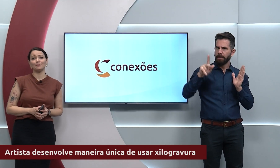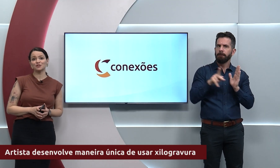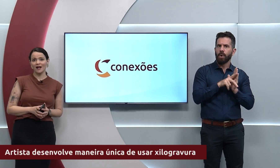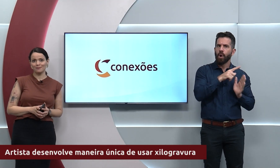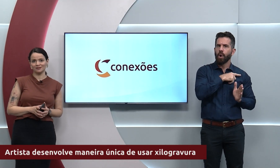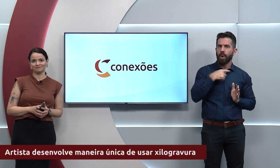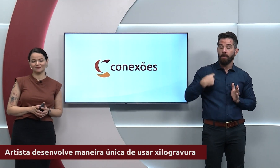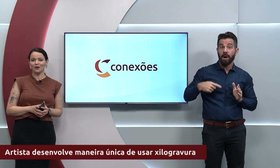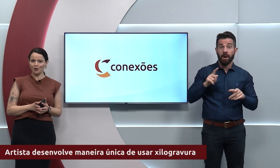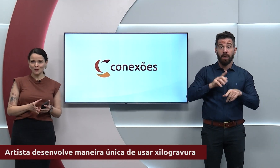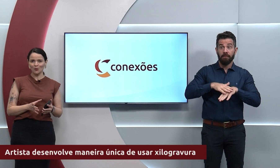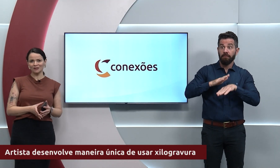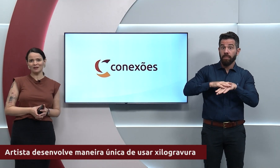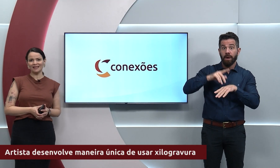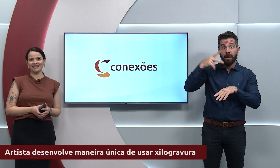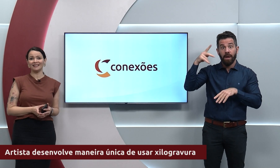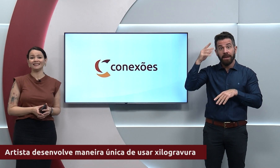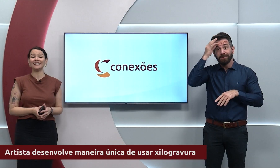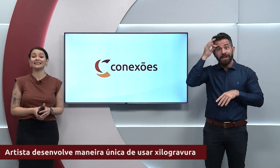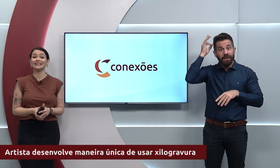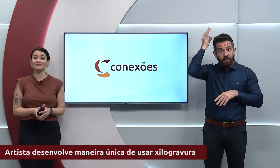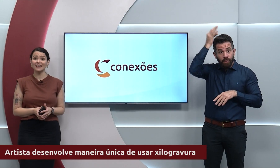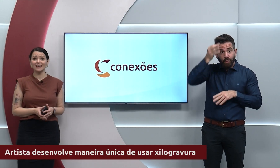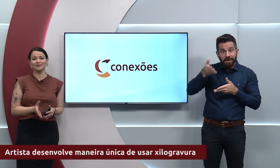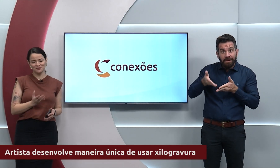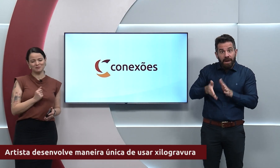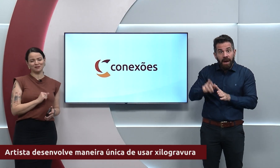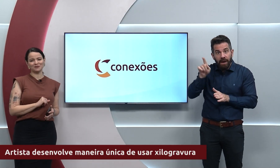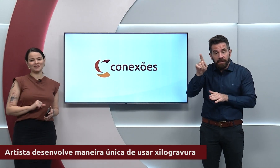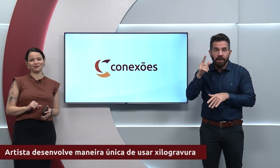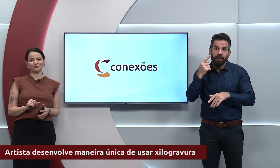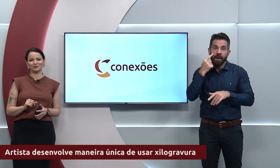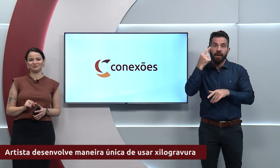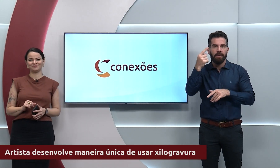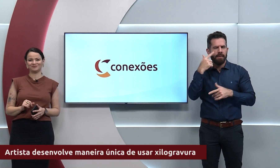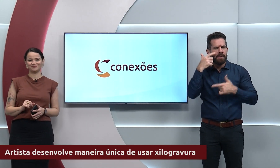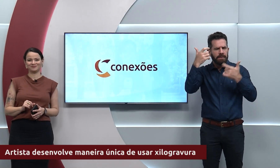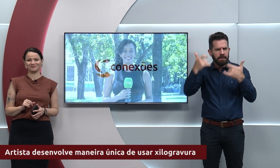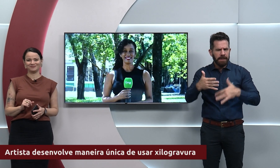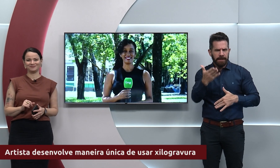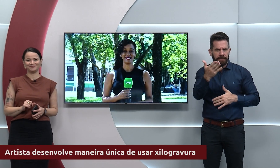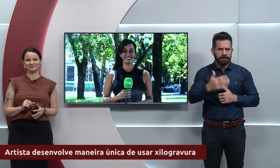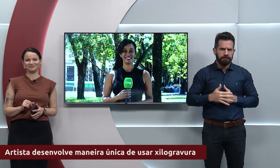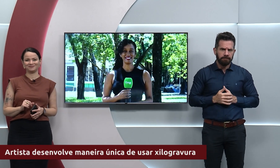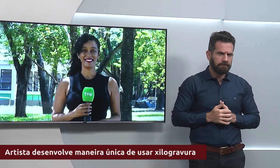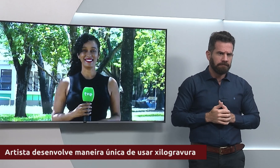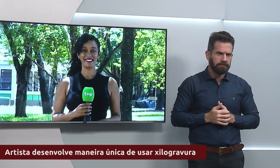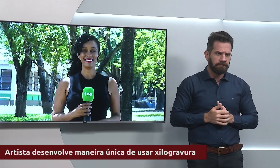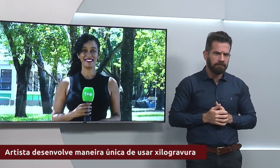artista capixaba, como conta a matéria da TVE do Espírito Santo.